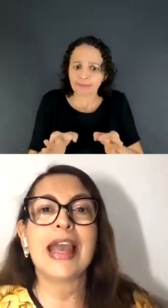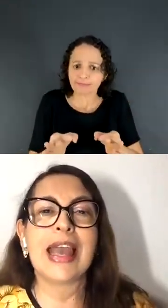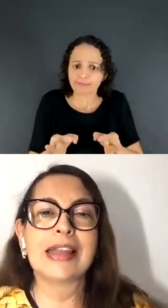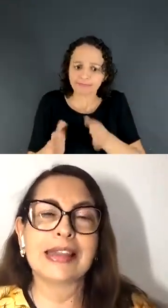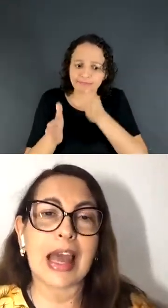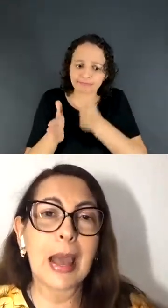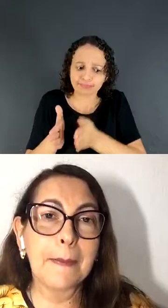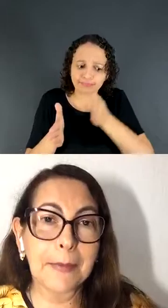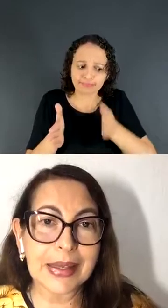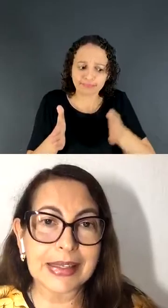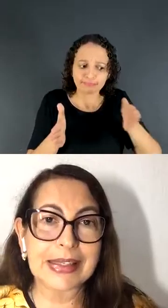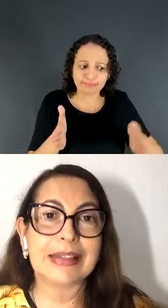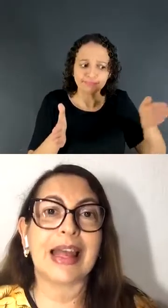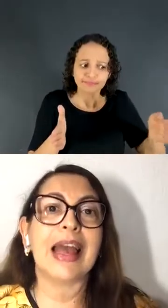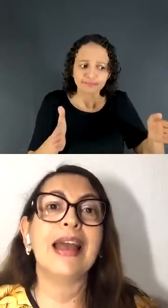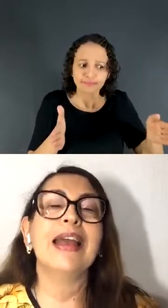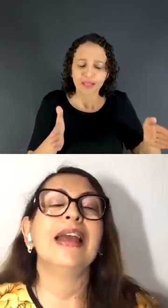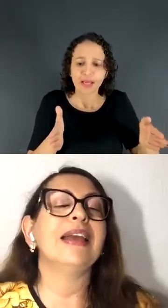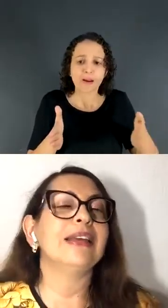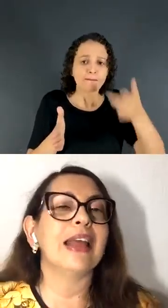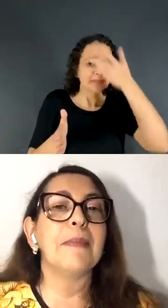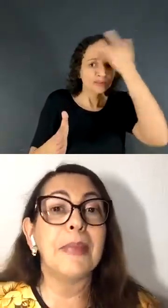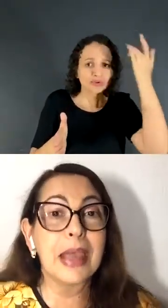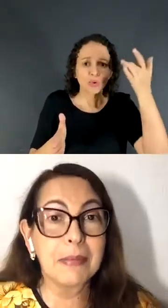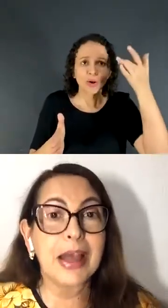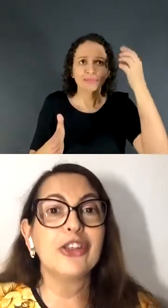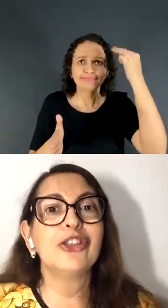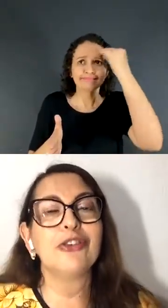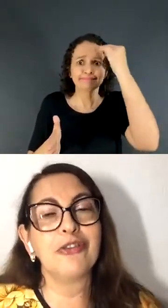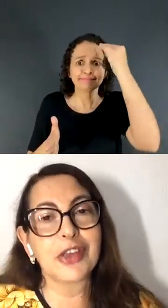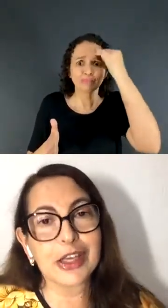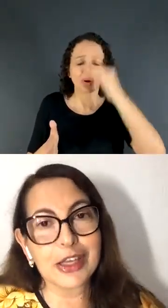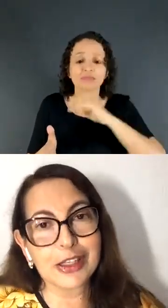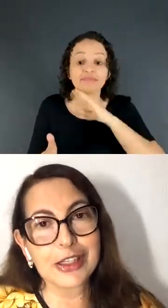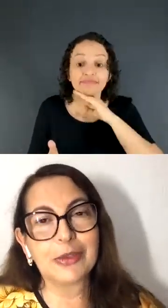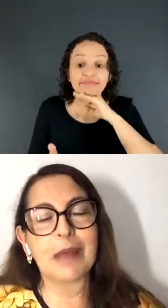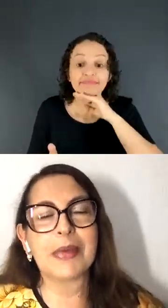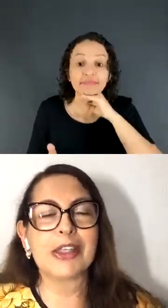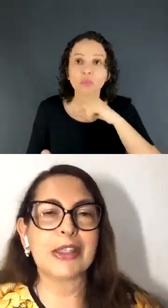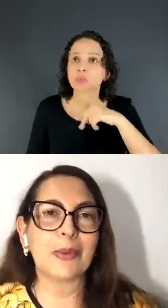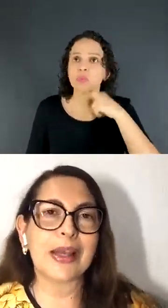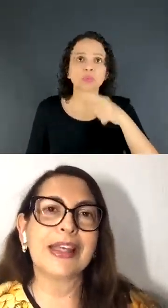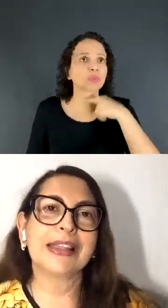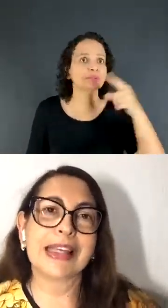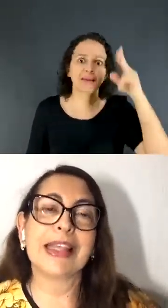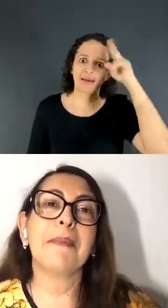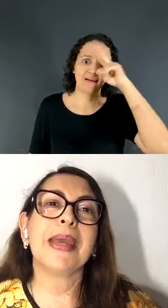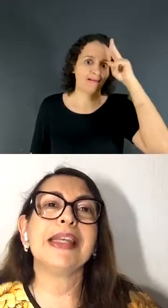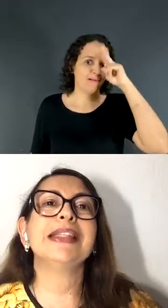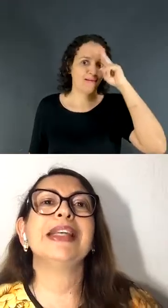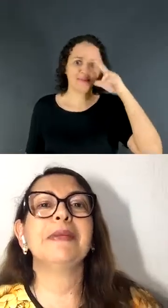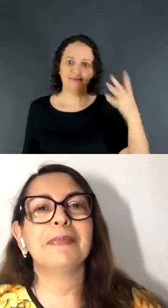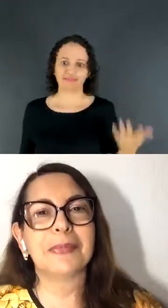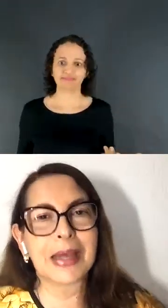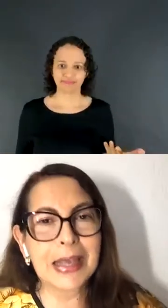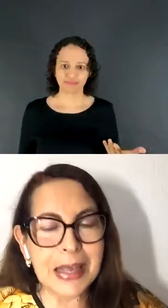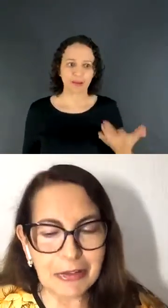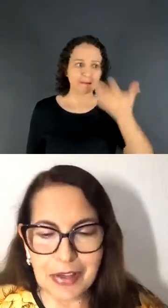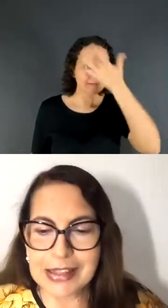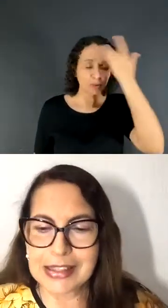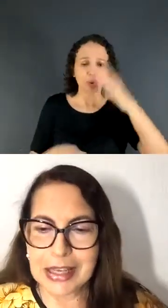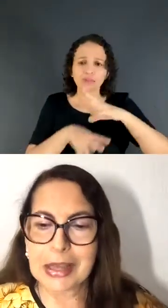existe etapas, tá? É bem mais difícil da pessoa que tem demência,